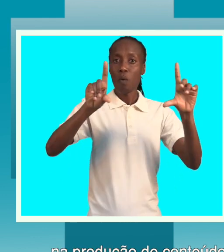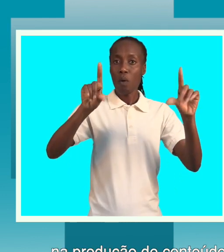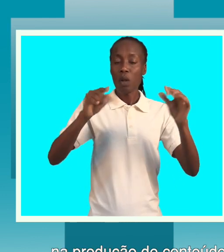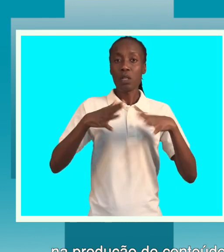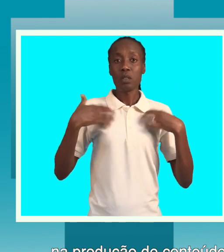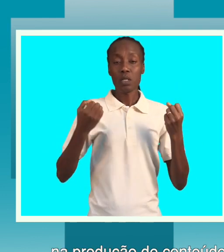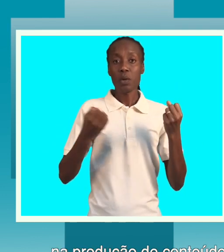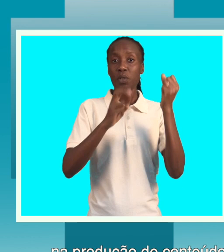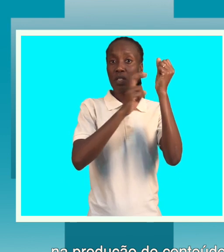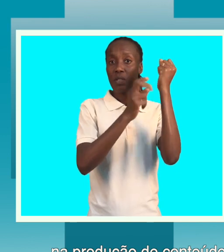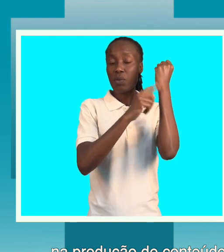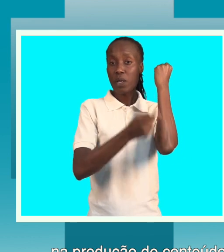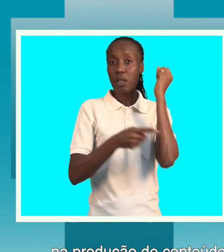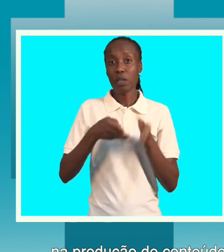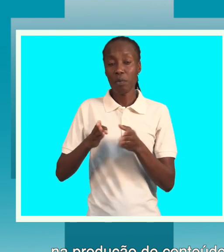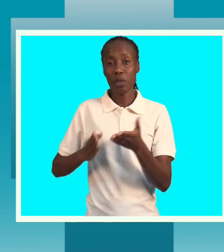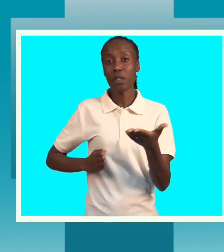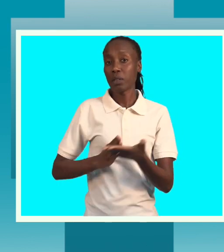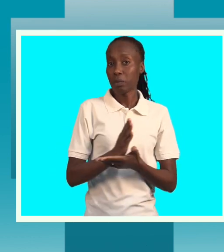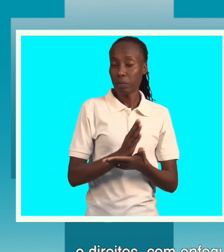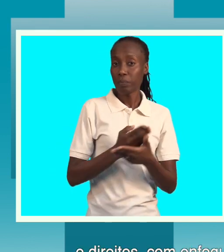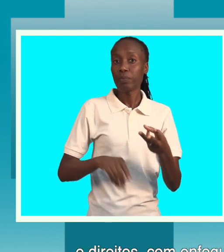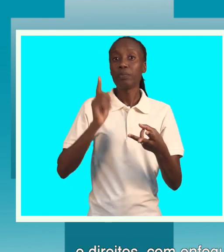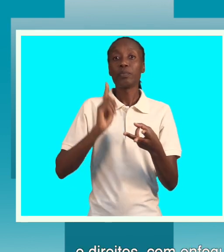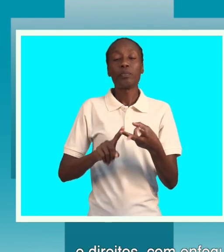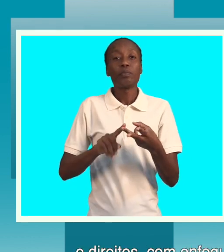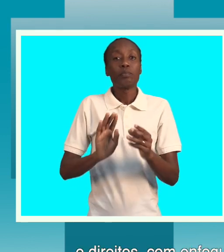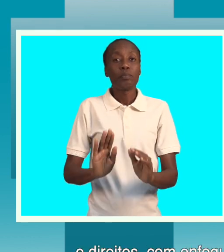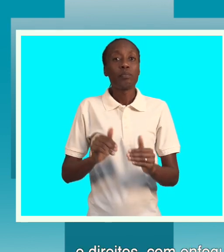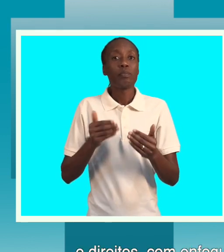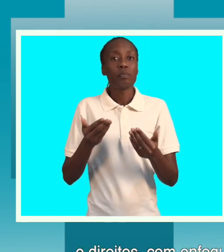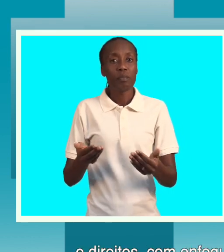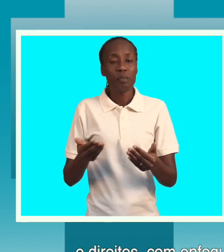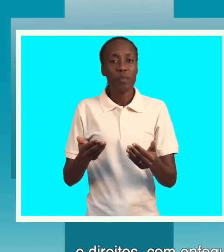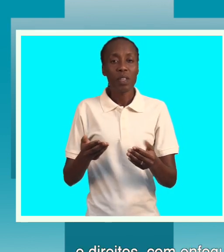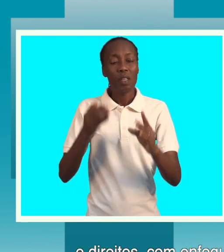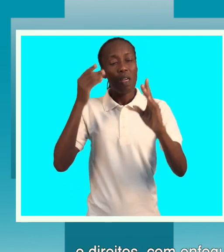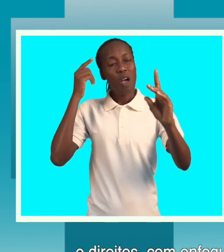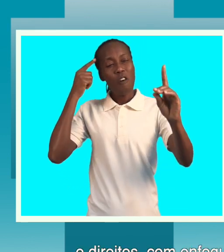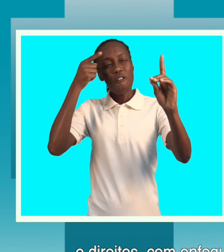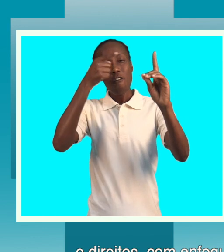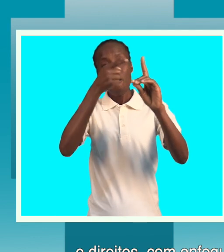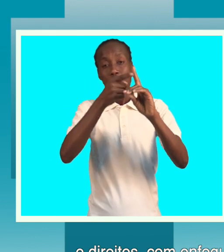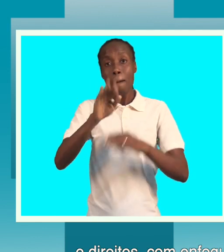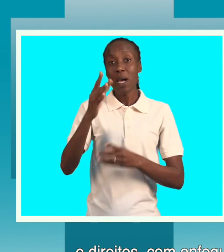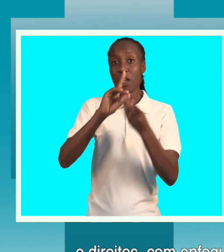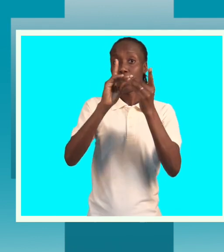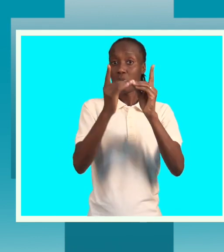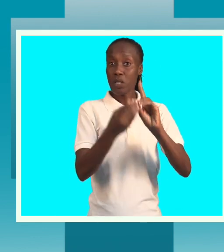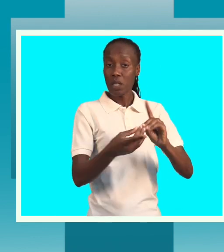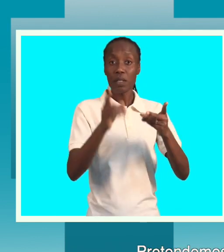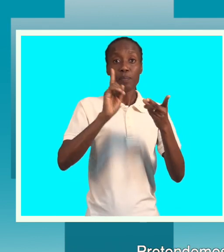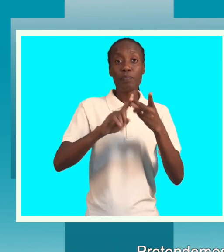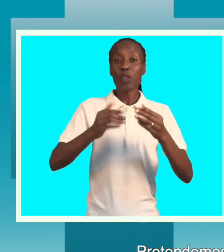em saúde sexual e reprodutiva e direitos, em foco para adolescentes e jovens.